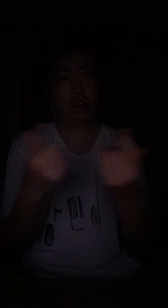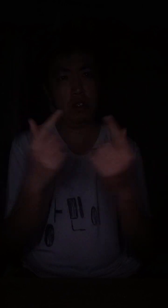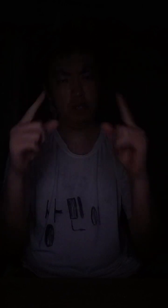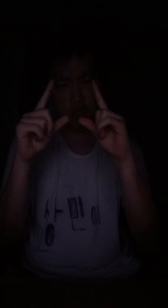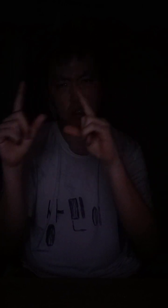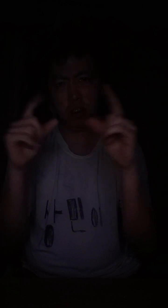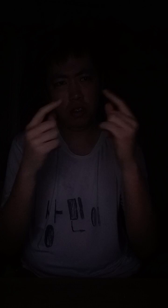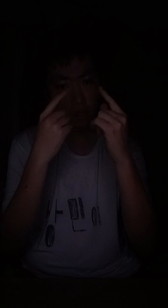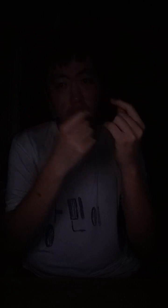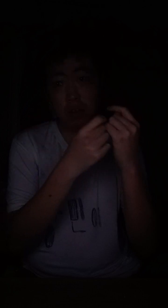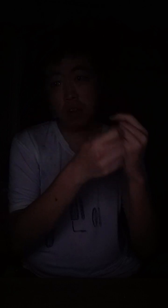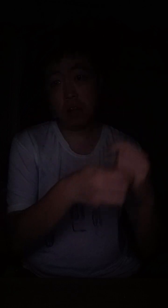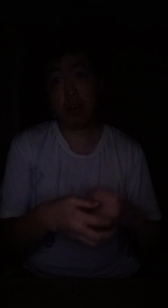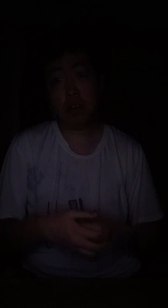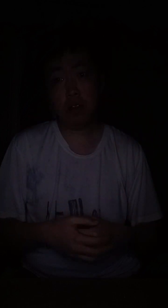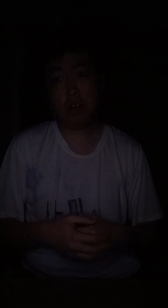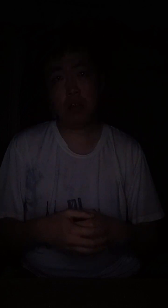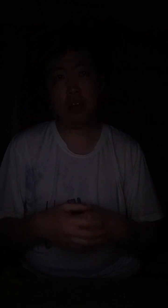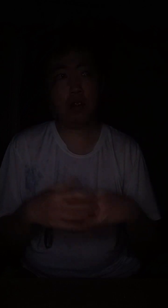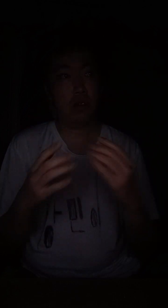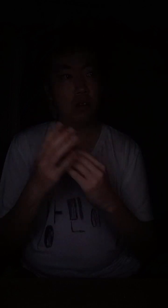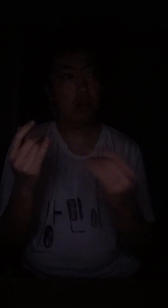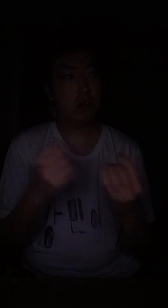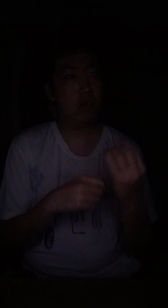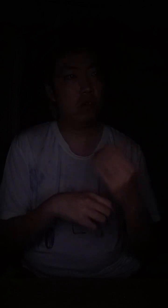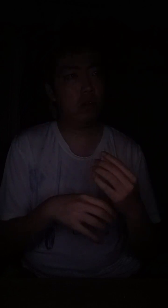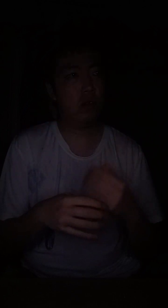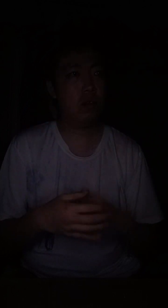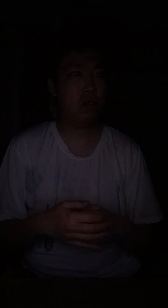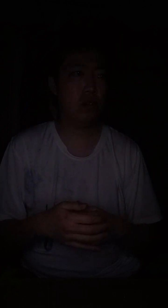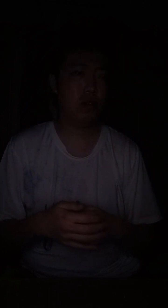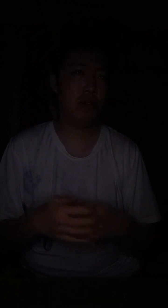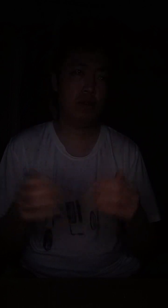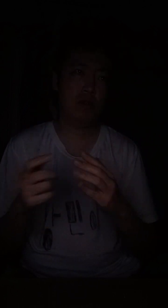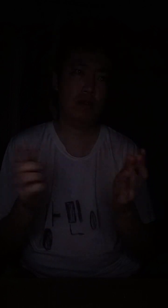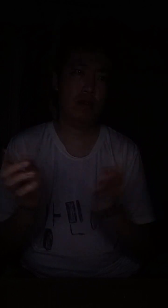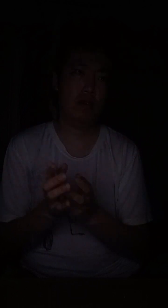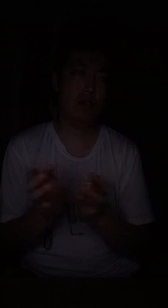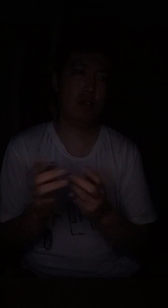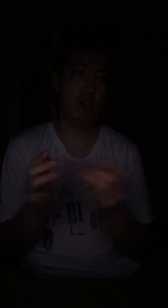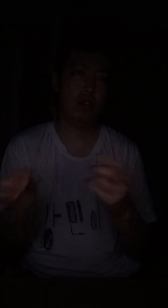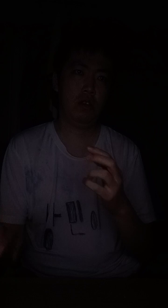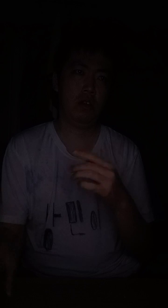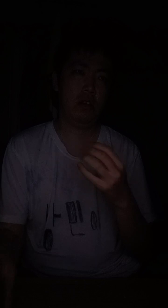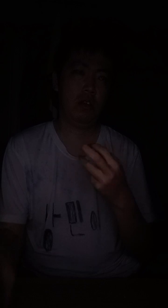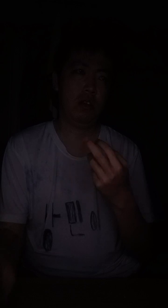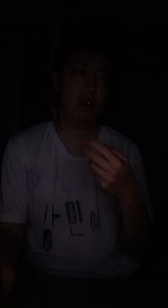몰래카메라를 찍고 있다. 당시 신고 내용인데요. 경찰은 곧바로 인천 남동구의 한 상가 건물로